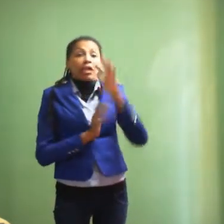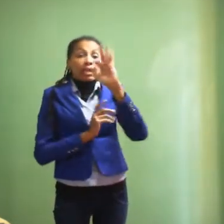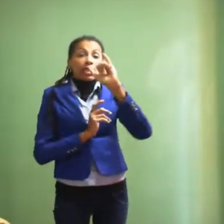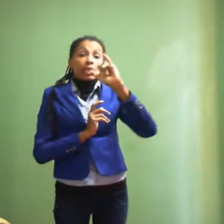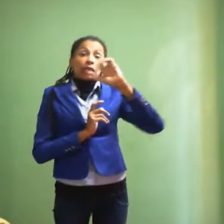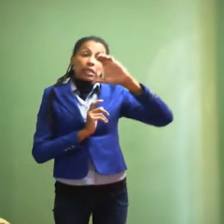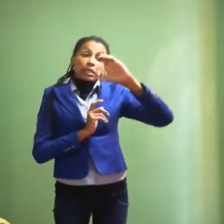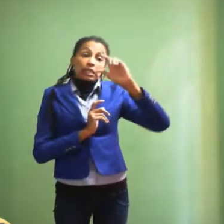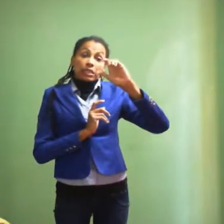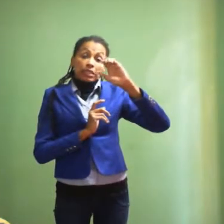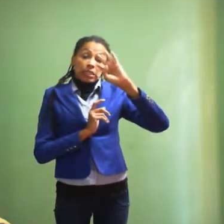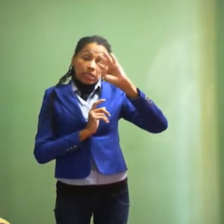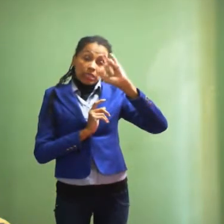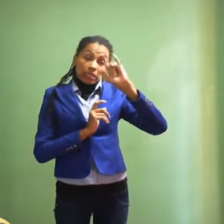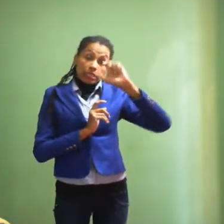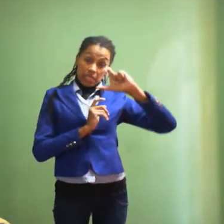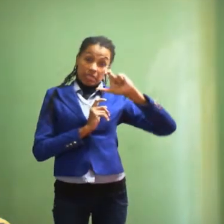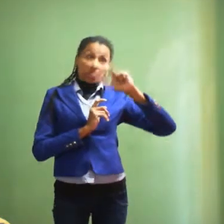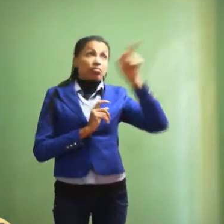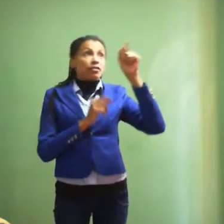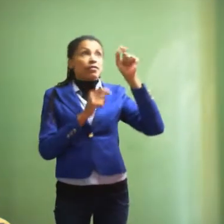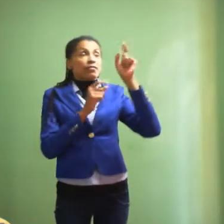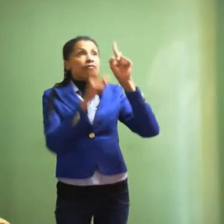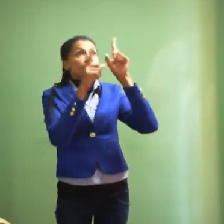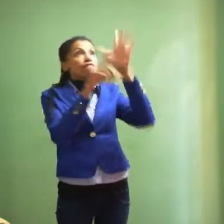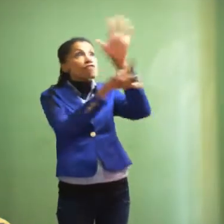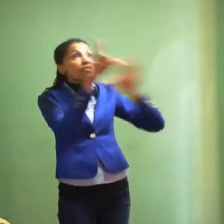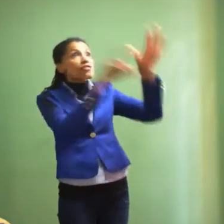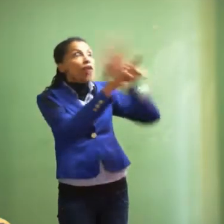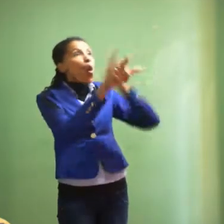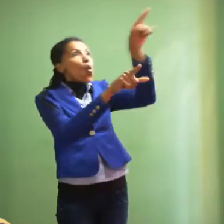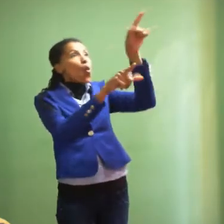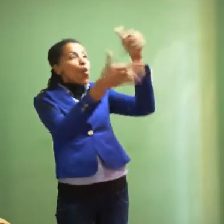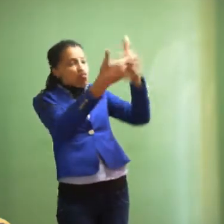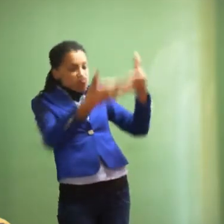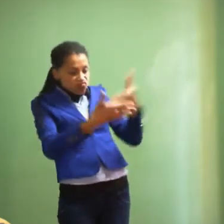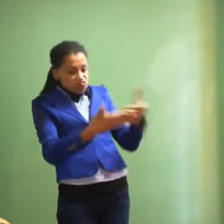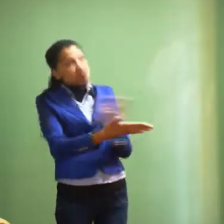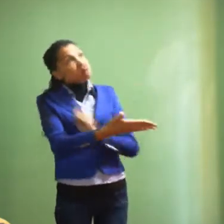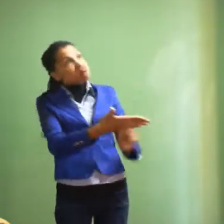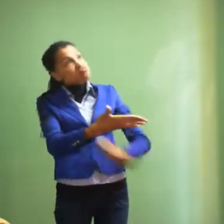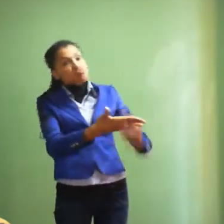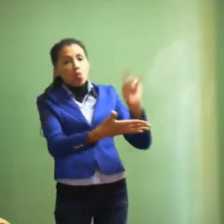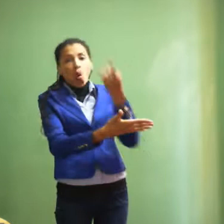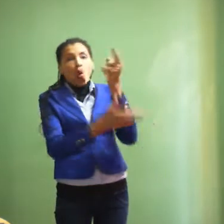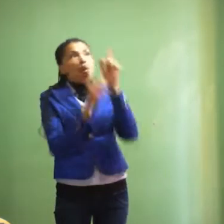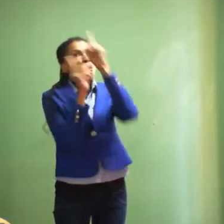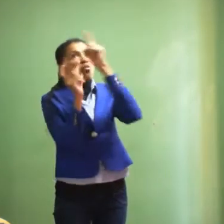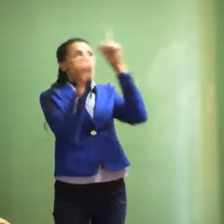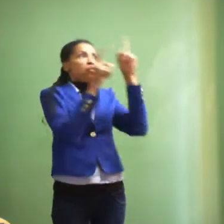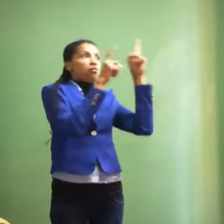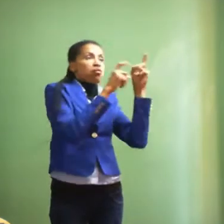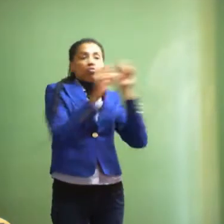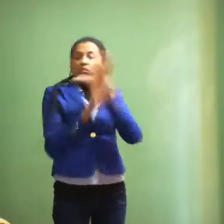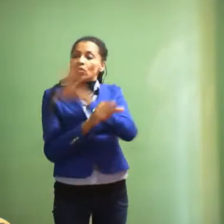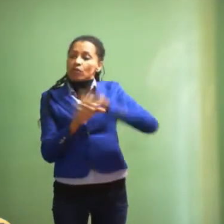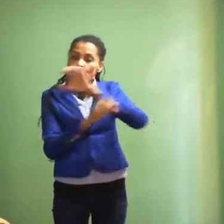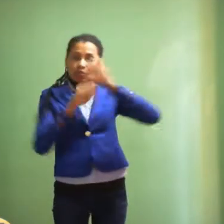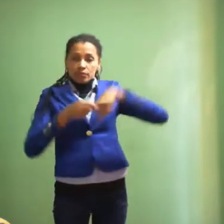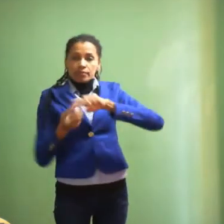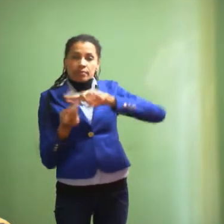un video, una serie de fotos, da la posibilidad de construir texto alrededor de lo que estamos